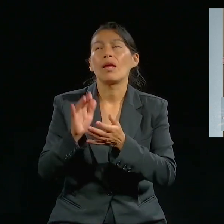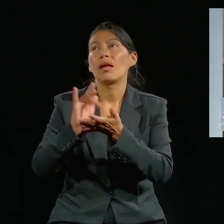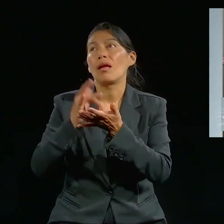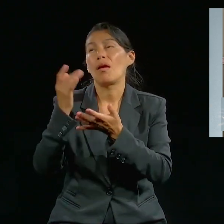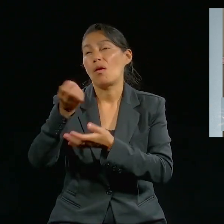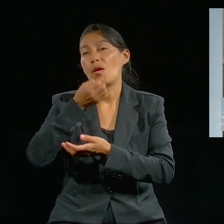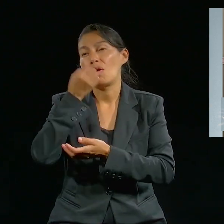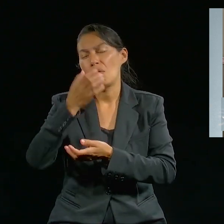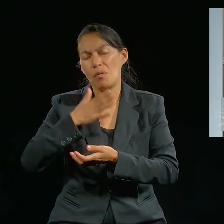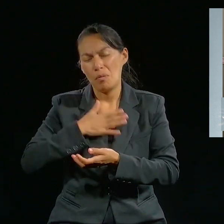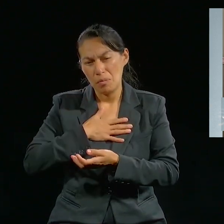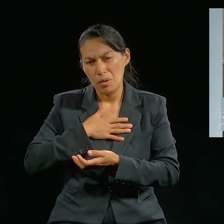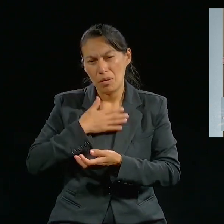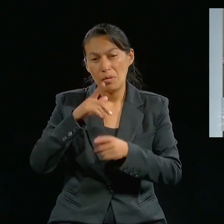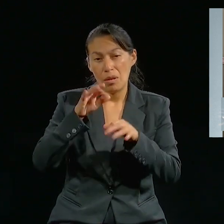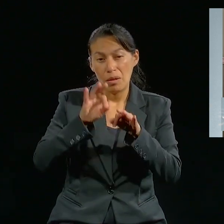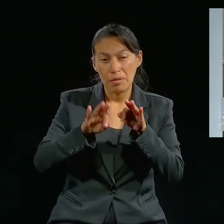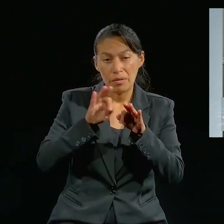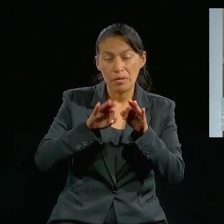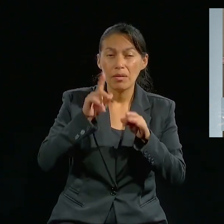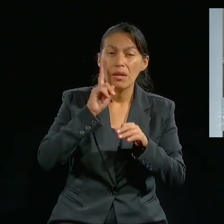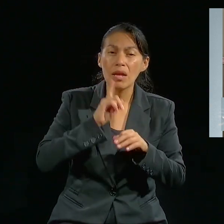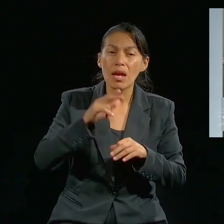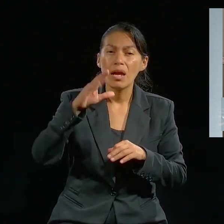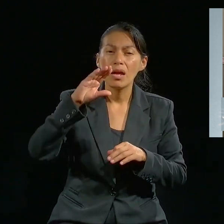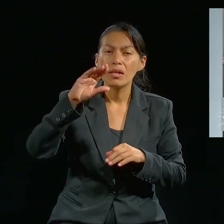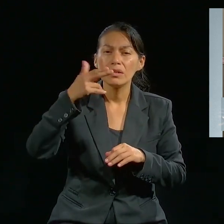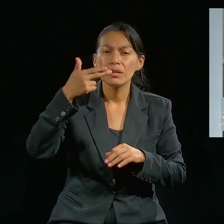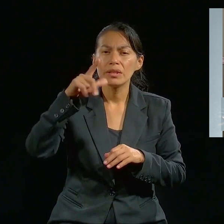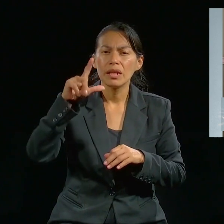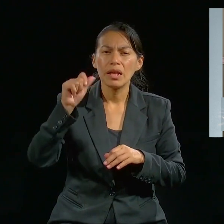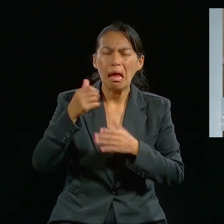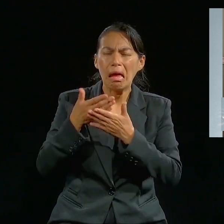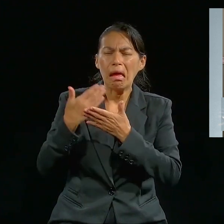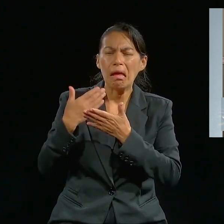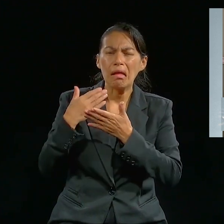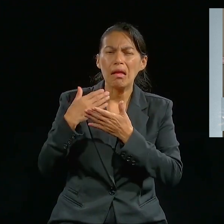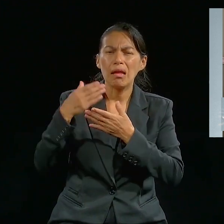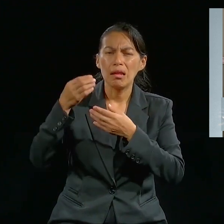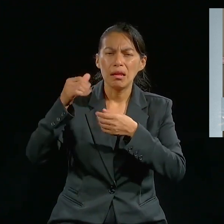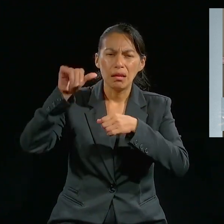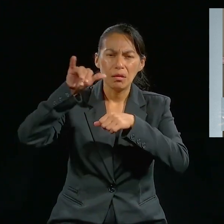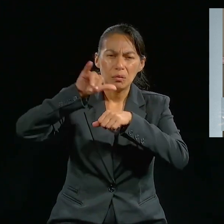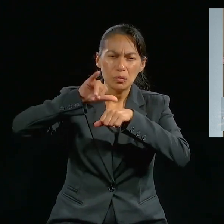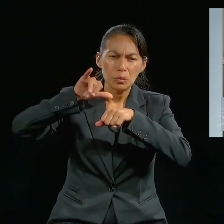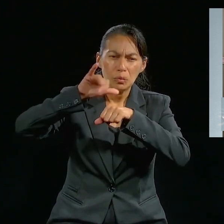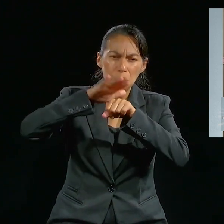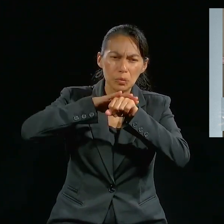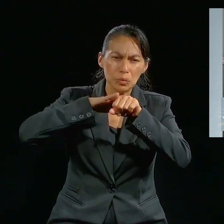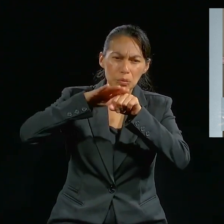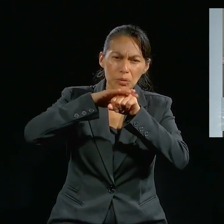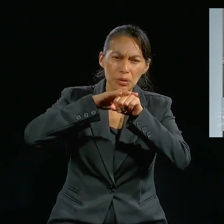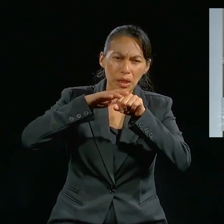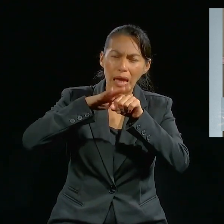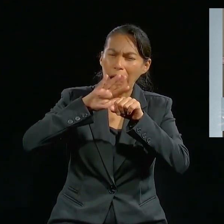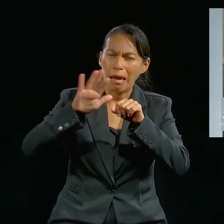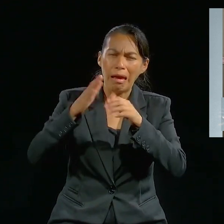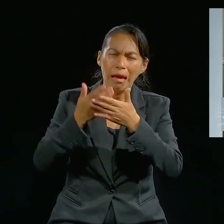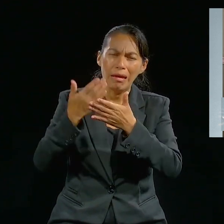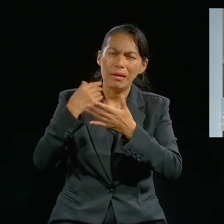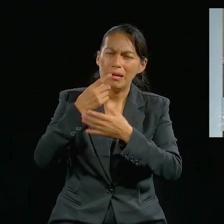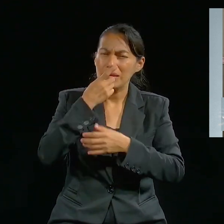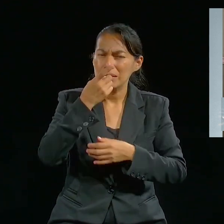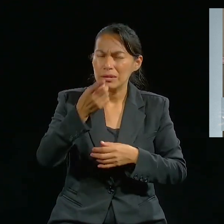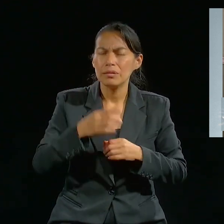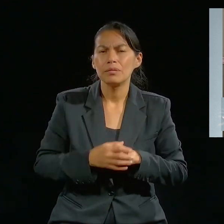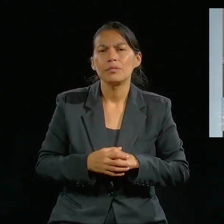la tía Chela por nuestra salud nos ungieron dice y y estamos un poco mejor ya lo habíamos dicho Adriana